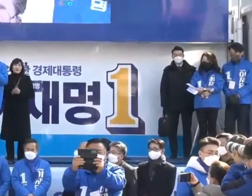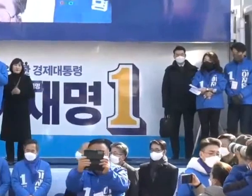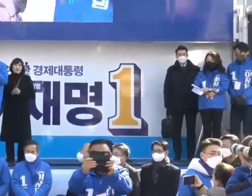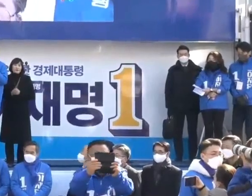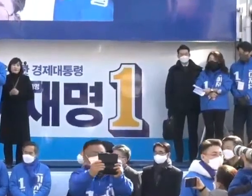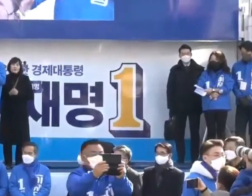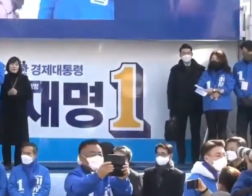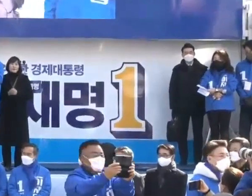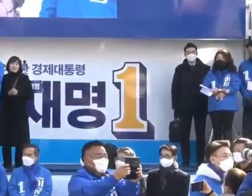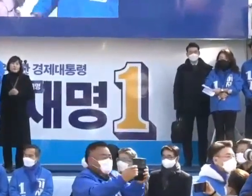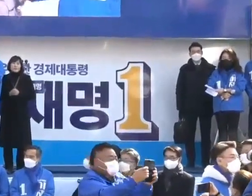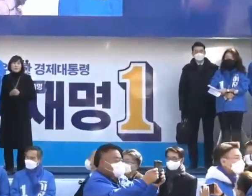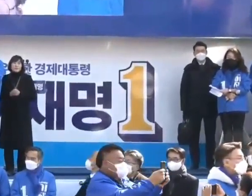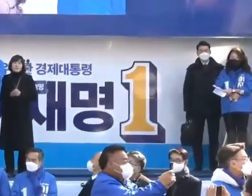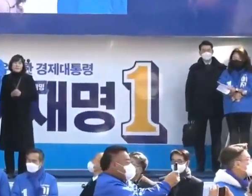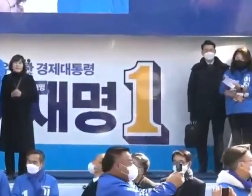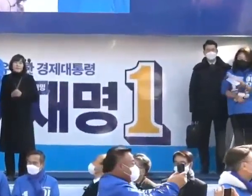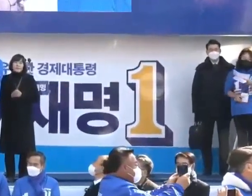제가